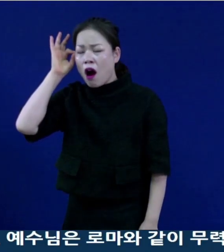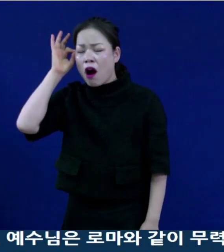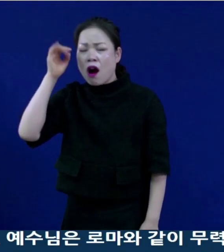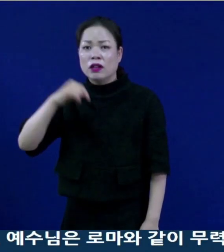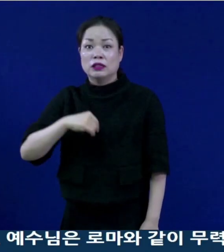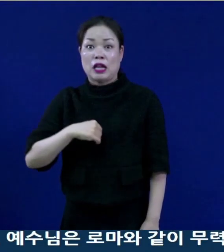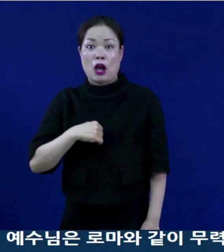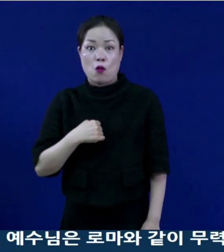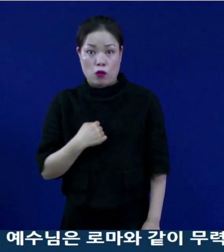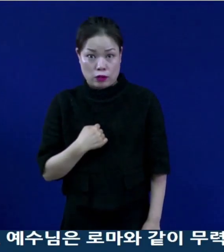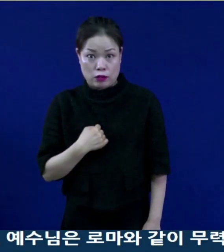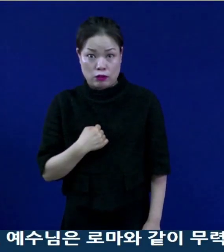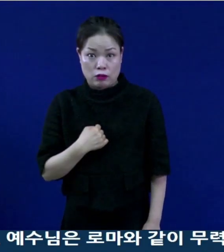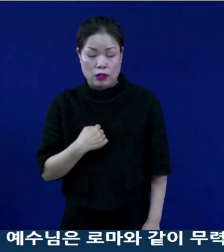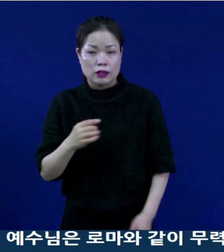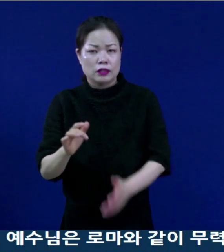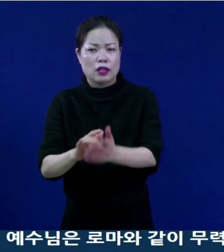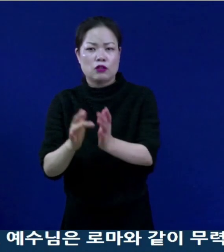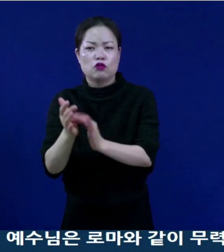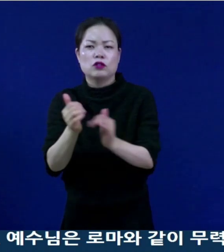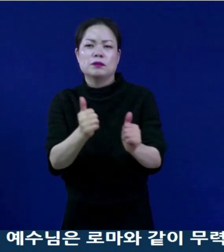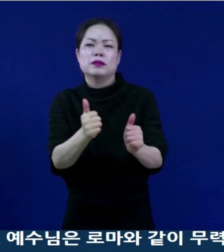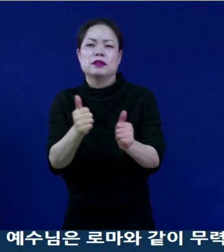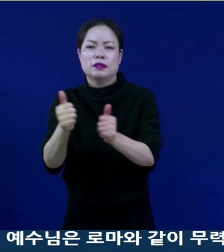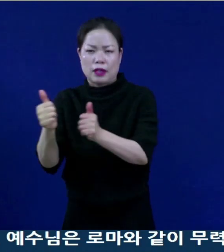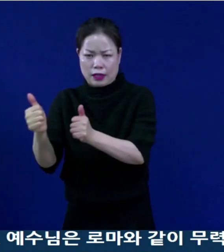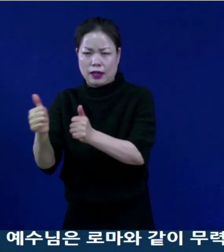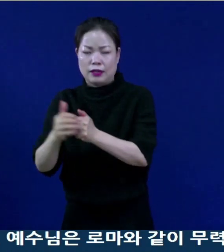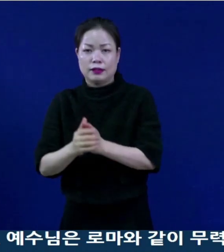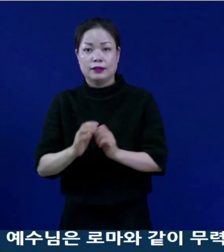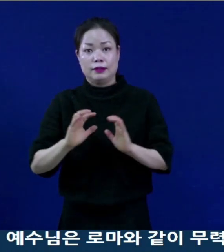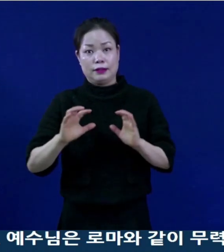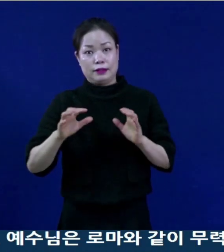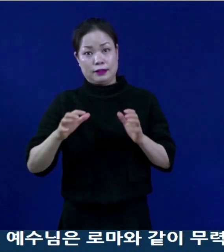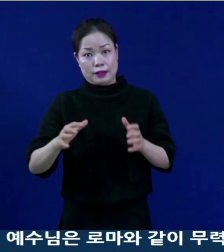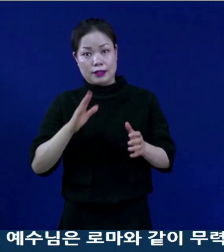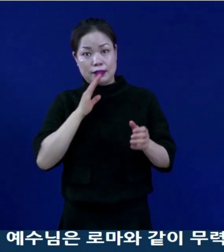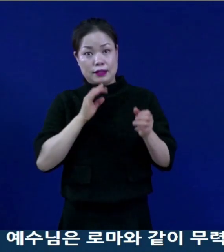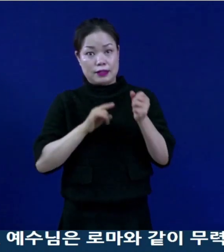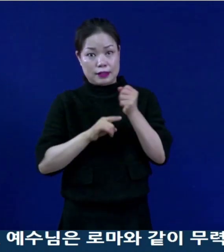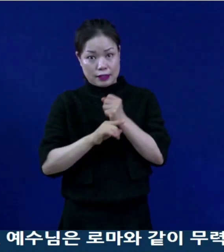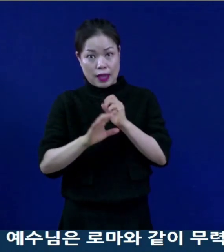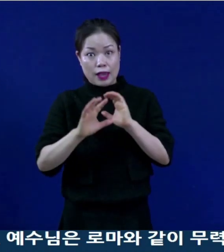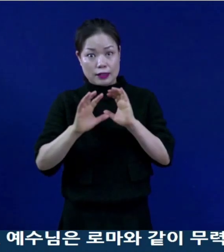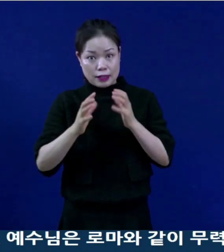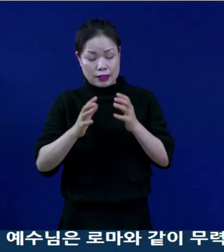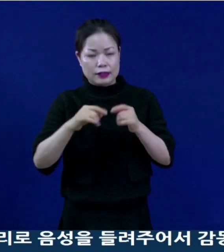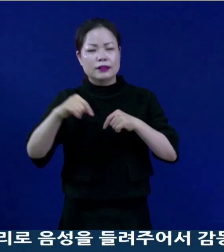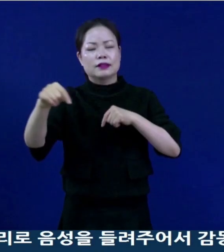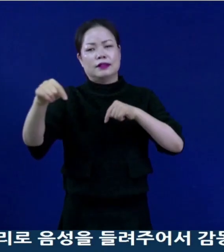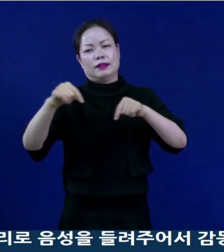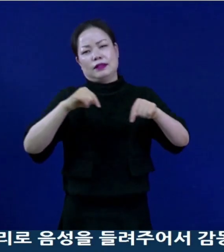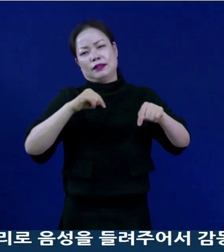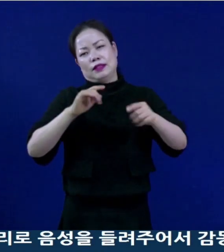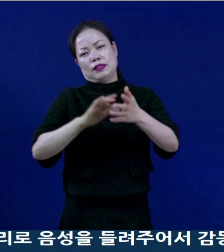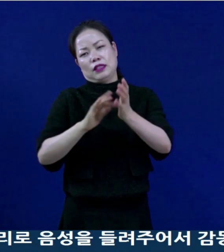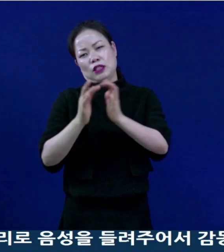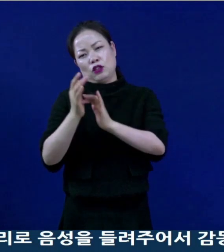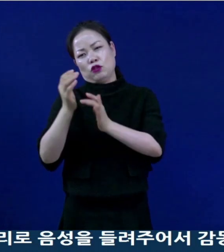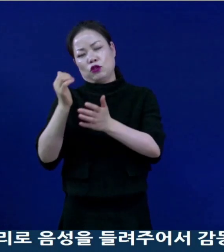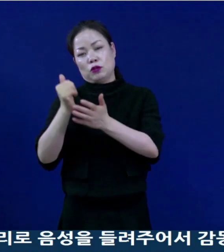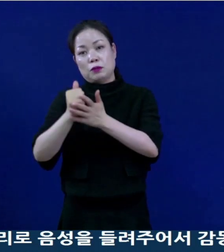자원해서 예수님을 따라가는 그런 나라가 진리의 나라, 진리로 다스리는